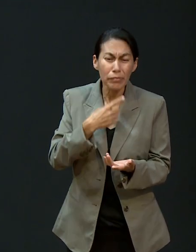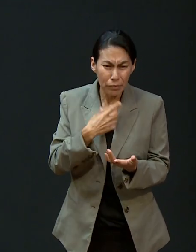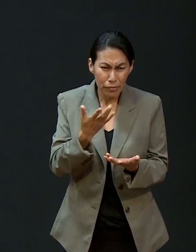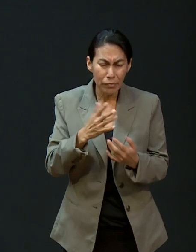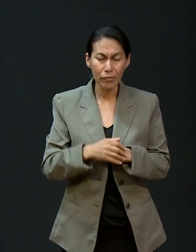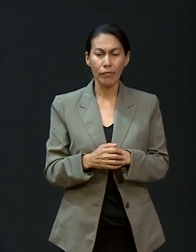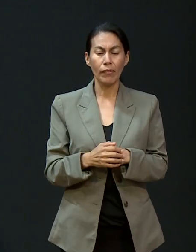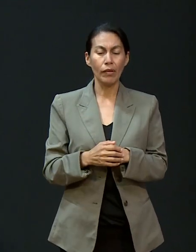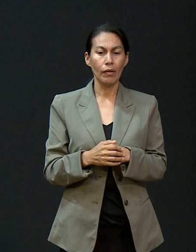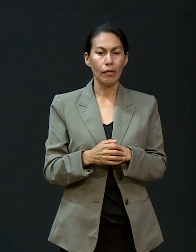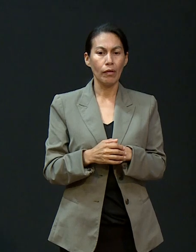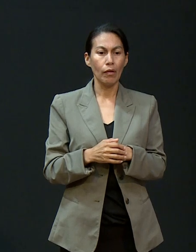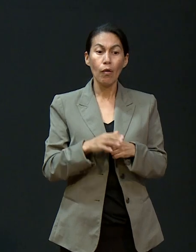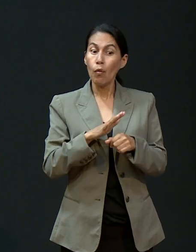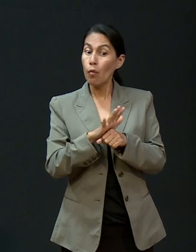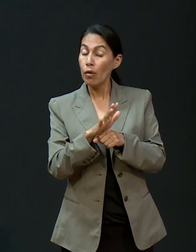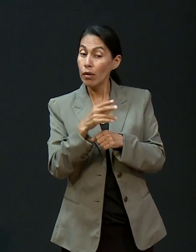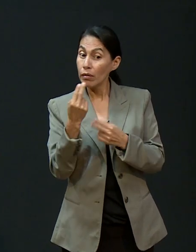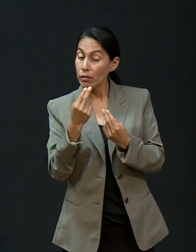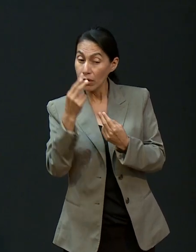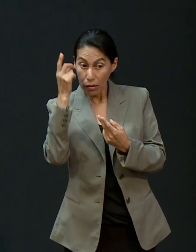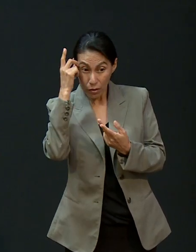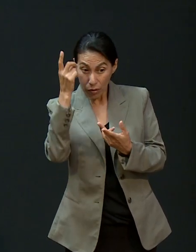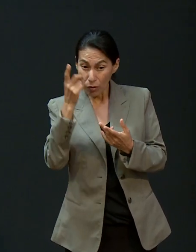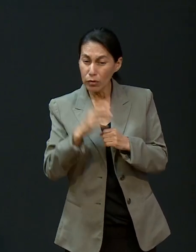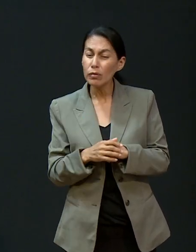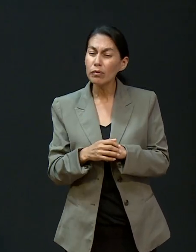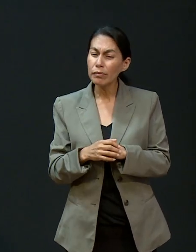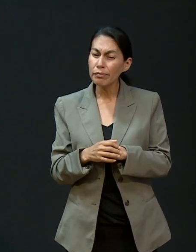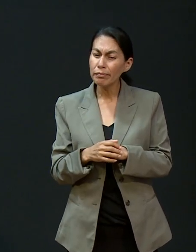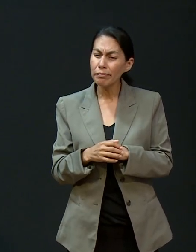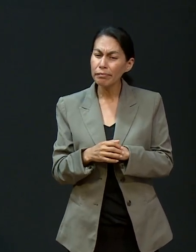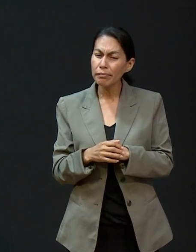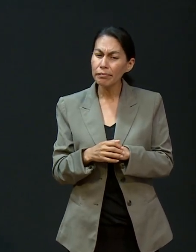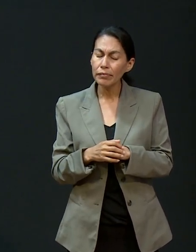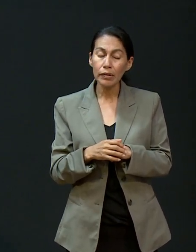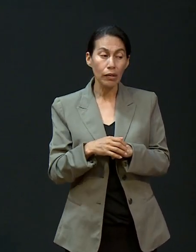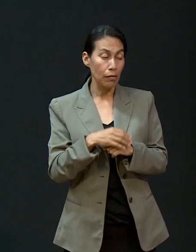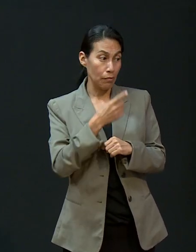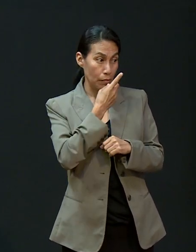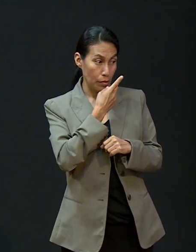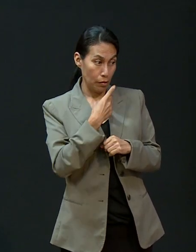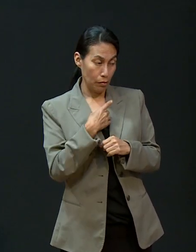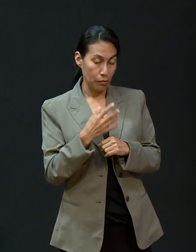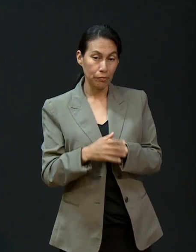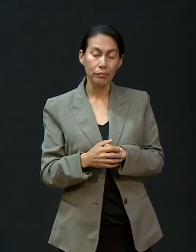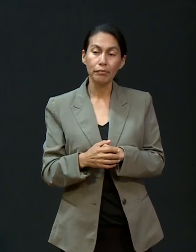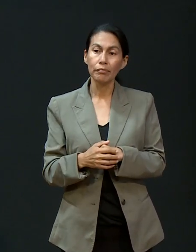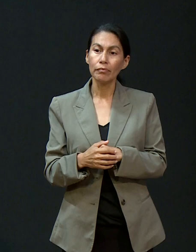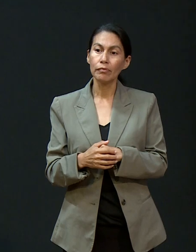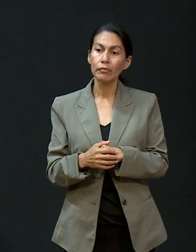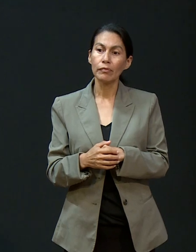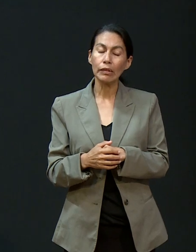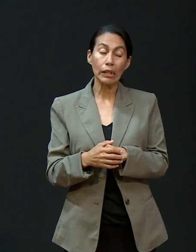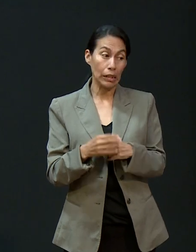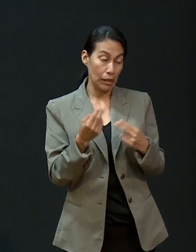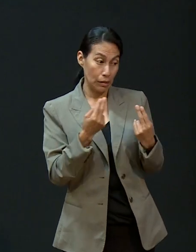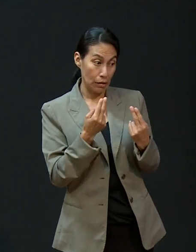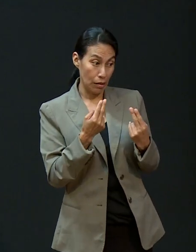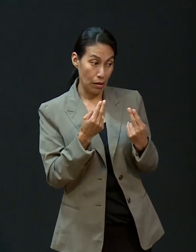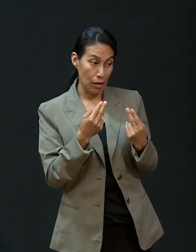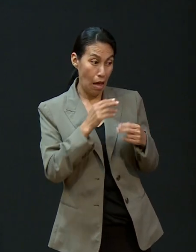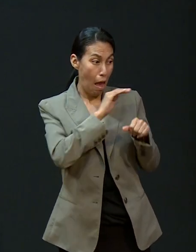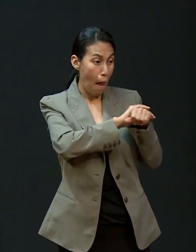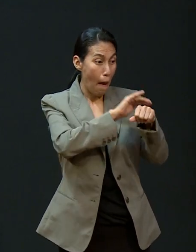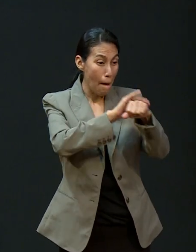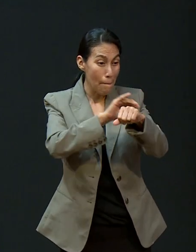pero dime tú, le dije, ¿cuál es la necesidad más grande que Dios tiene? Y él me dijo, la